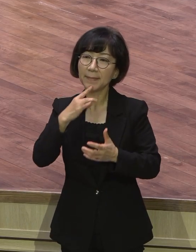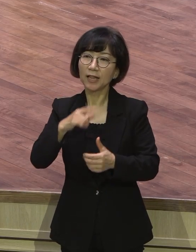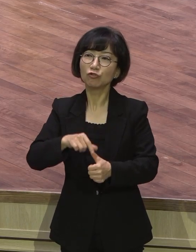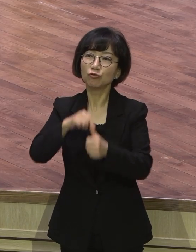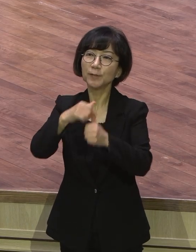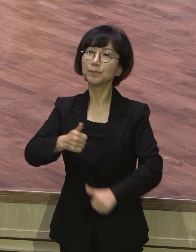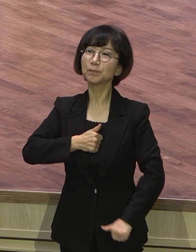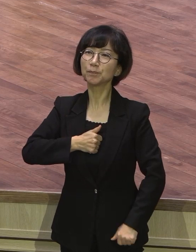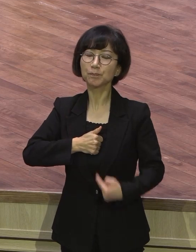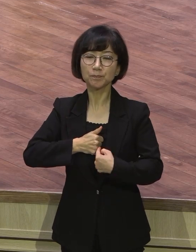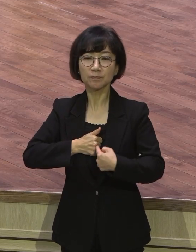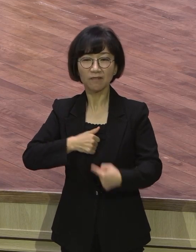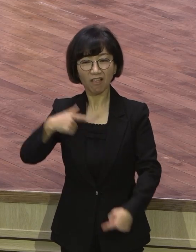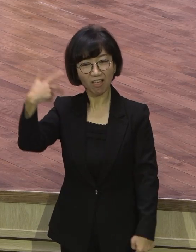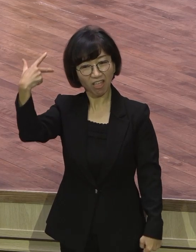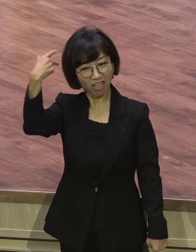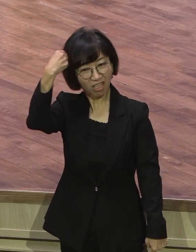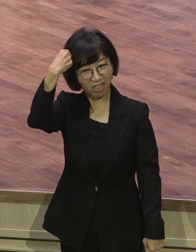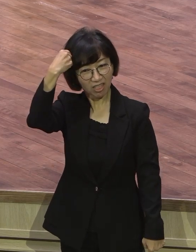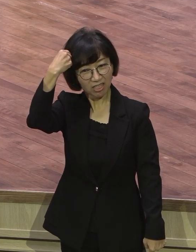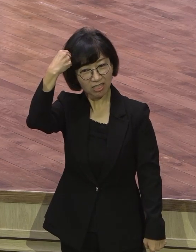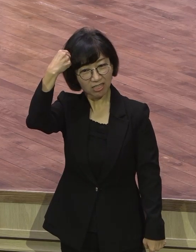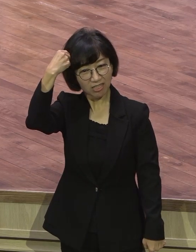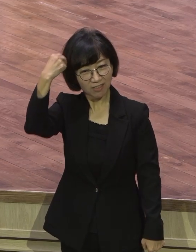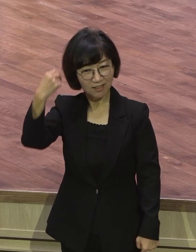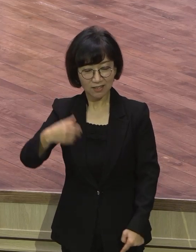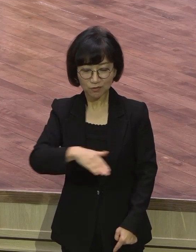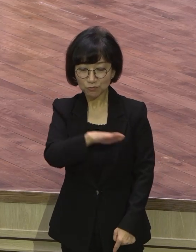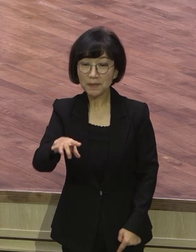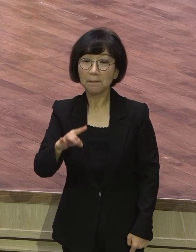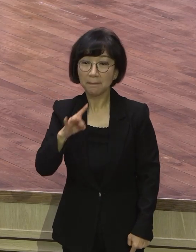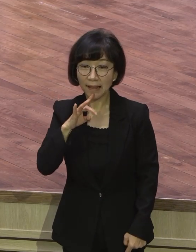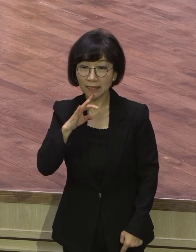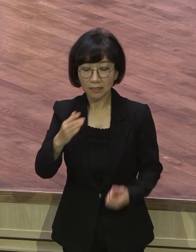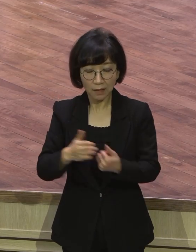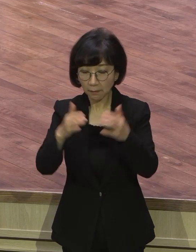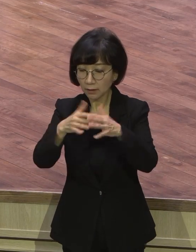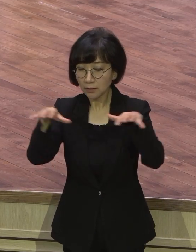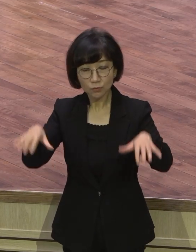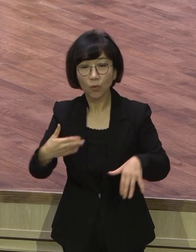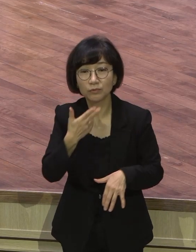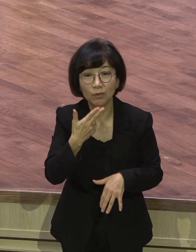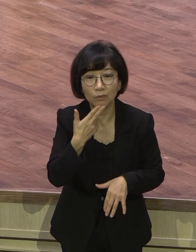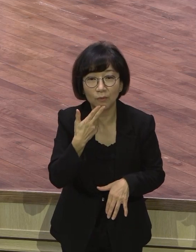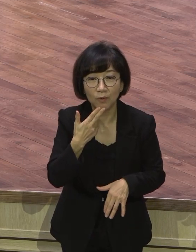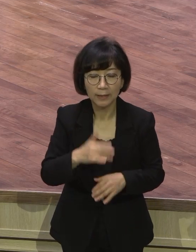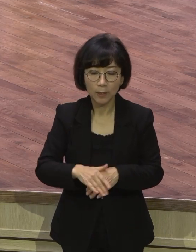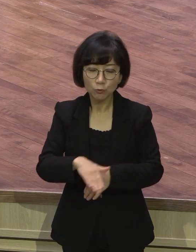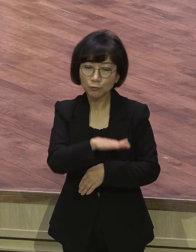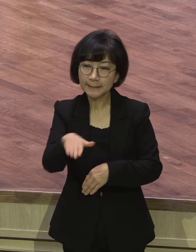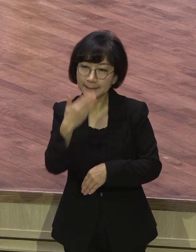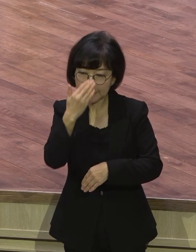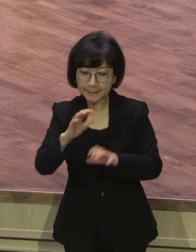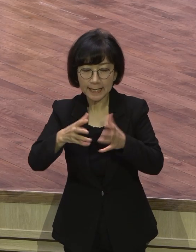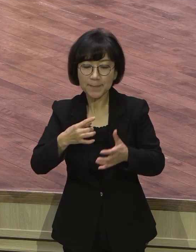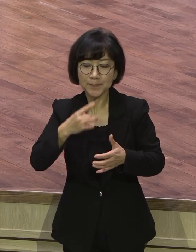이들의 사상 속에 각인되어 있는 것이 자기 이스라엘밖에 몰라요. 이스라엘 이스라엘 이스라엘